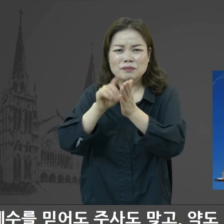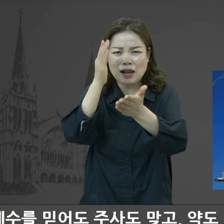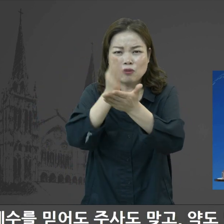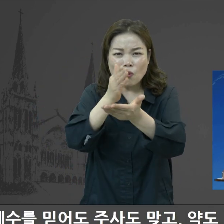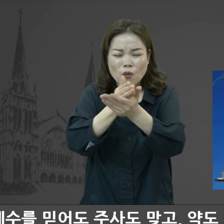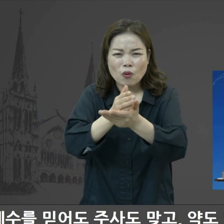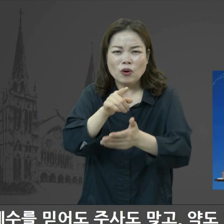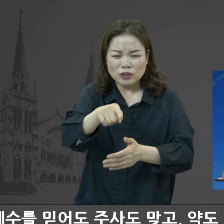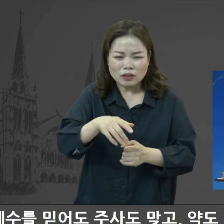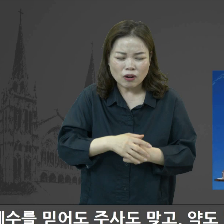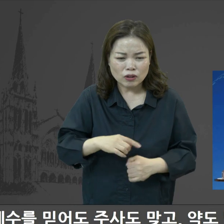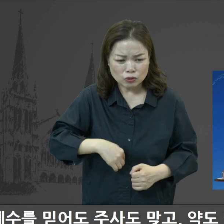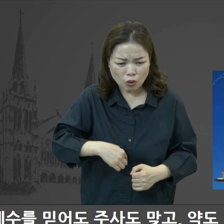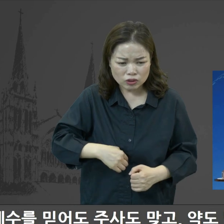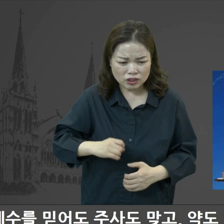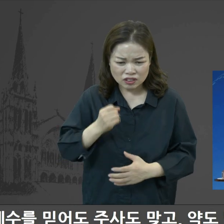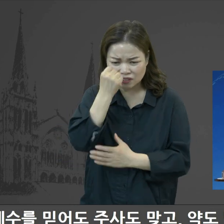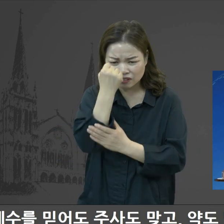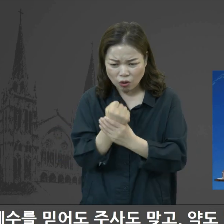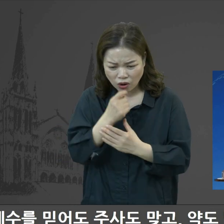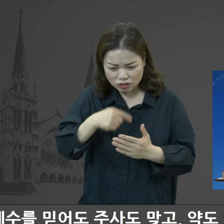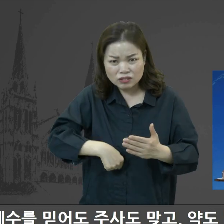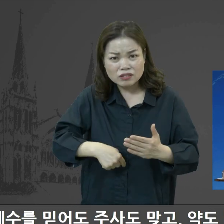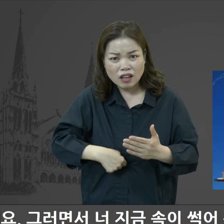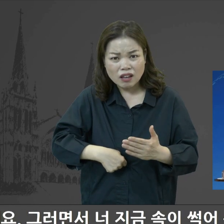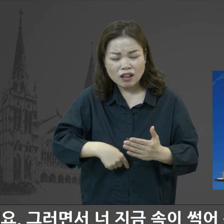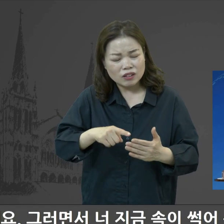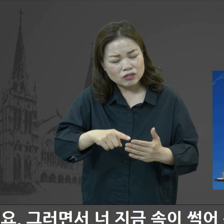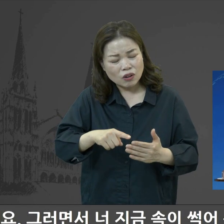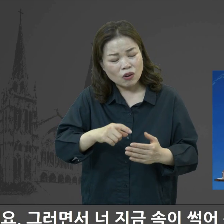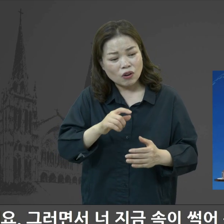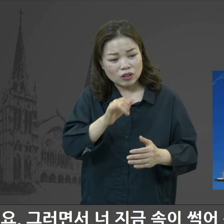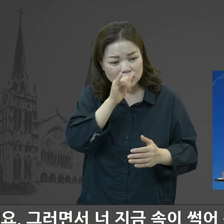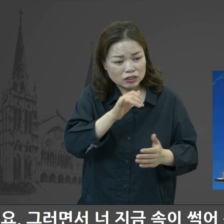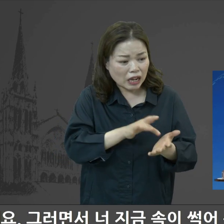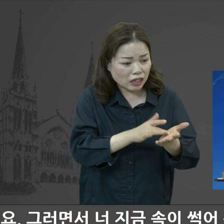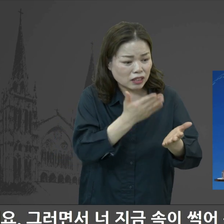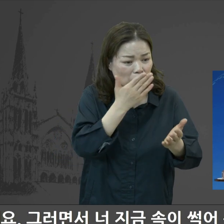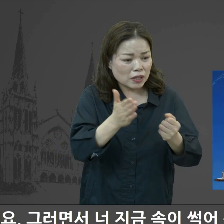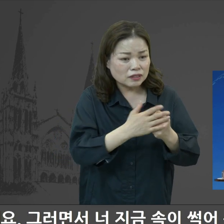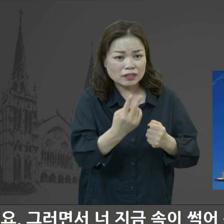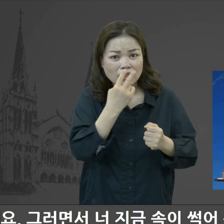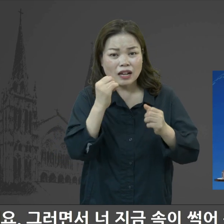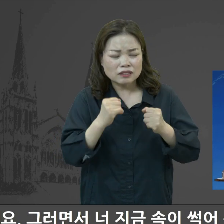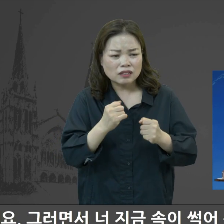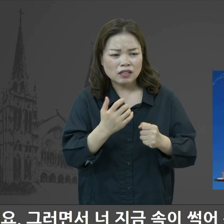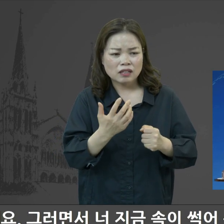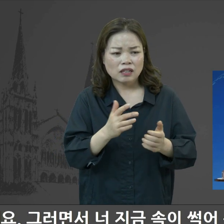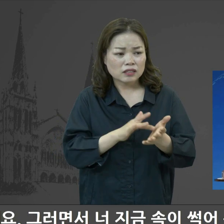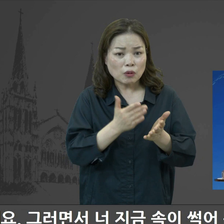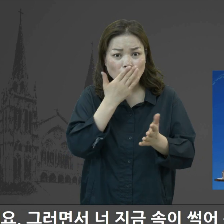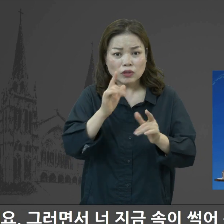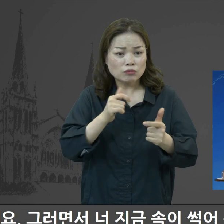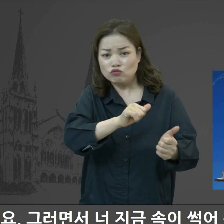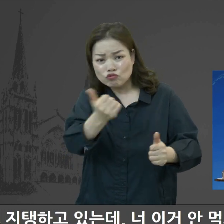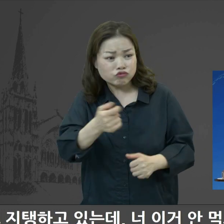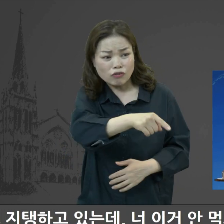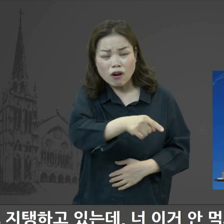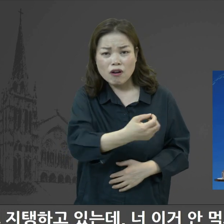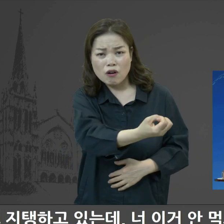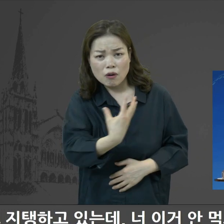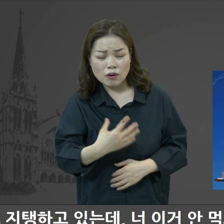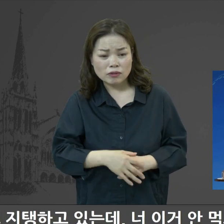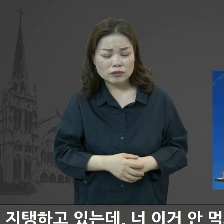그러면서 너 지금 속이 썩어 문드러지고 있는데, 너 이거 갖고 지탱하고 있는데 너 이거 안 먹으면 안 된대요. 그런데 하나님께서